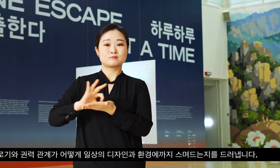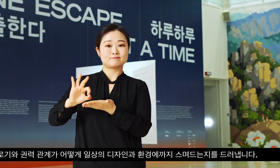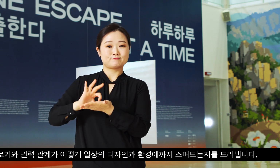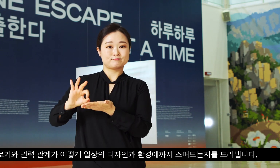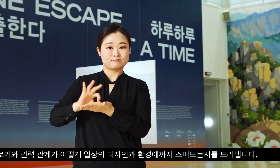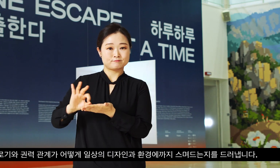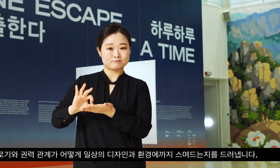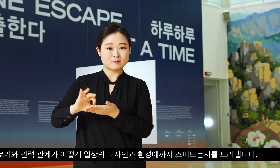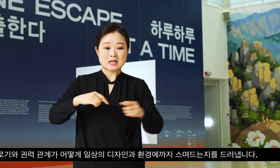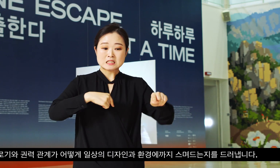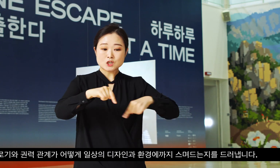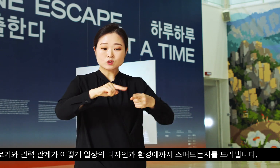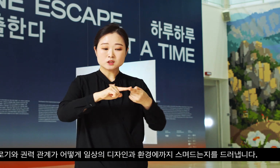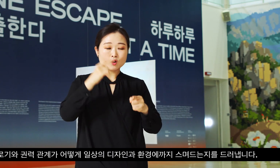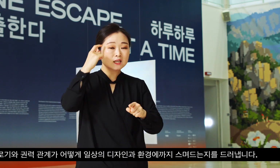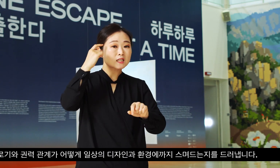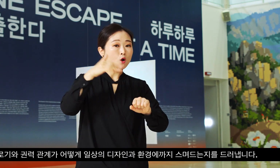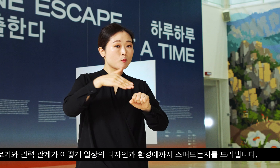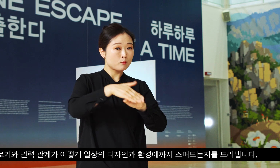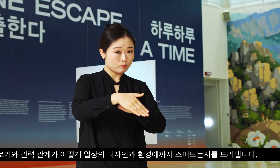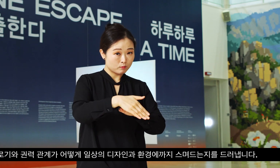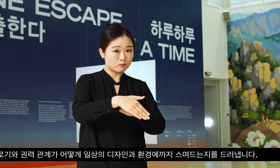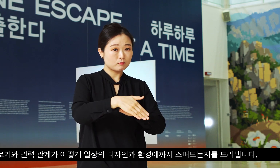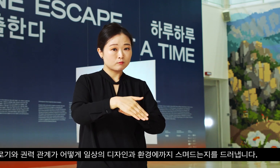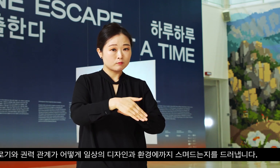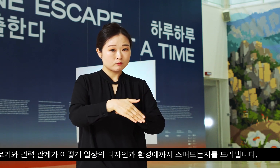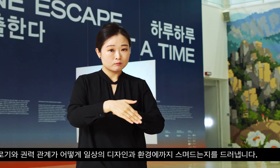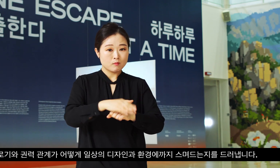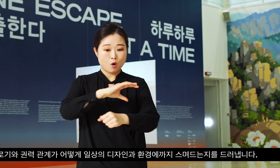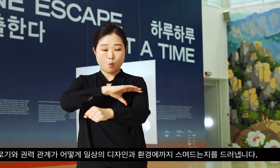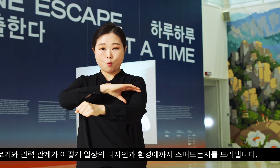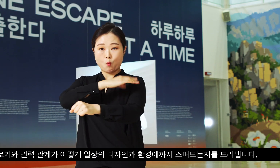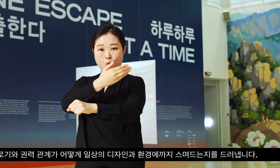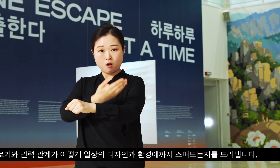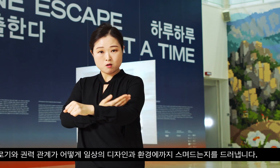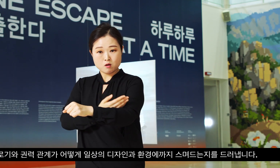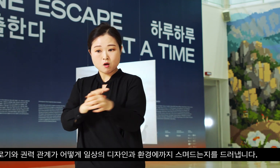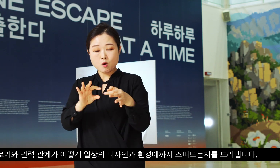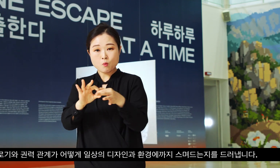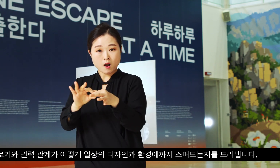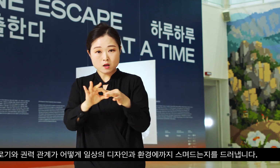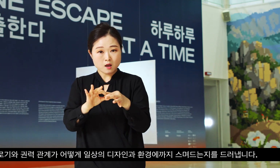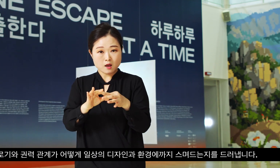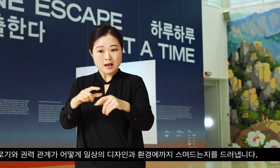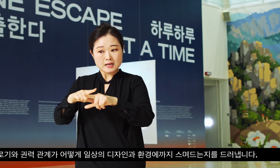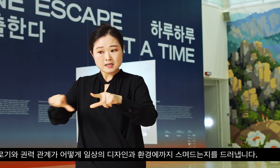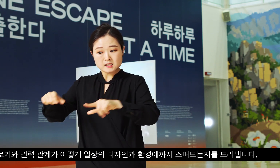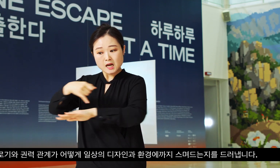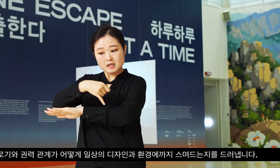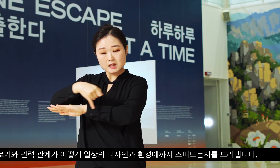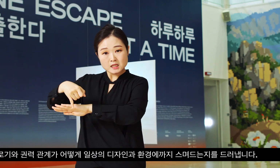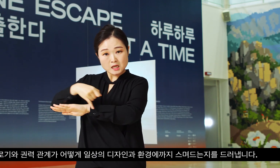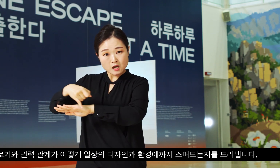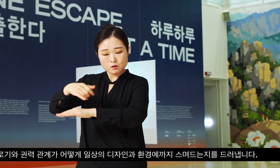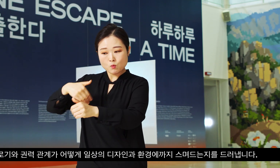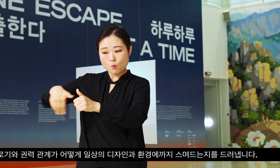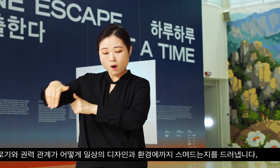정치적 이데올로기와 권력 관계가 어떻게 일상의 디자인과 환경에까지